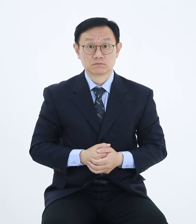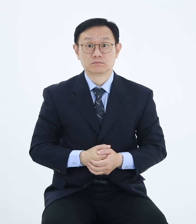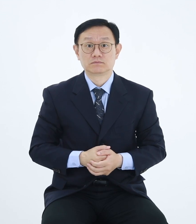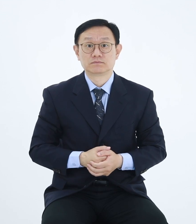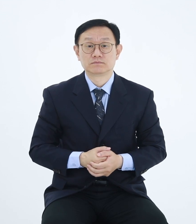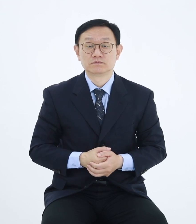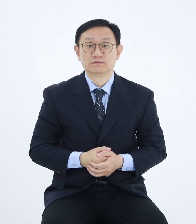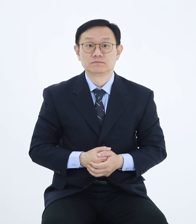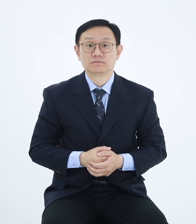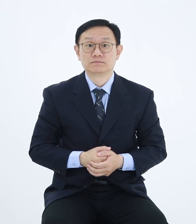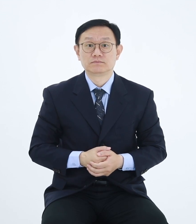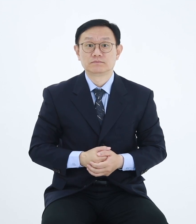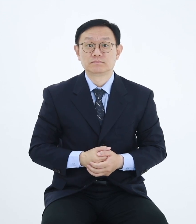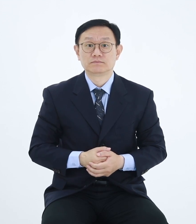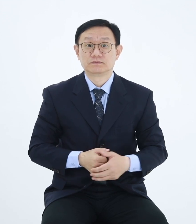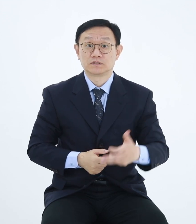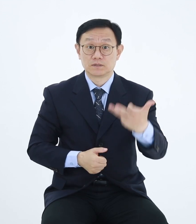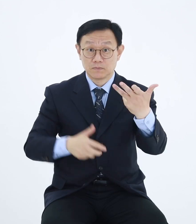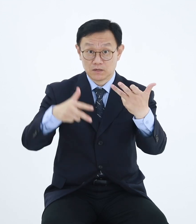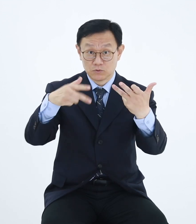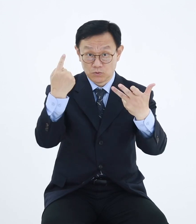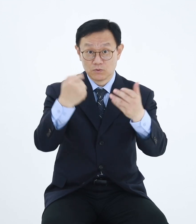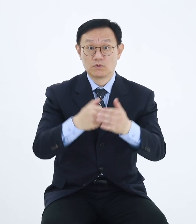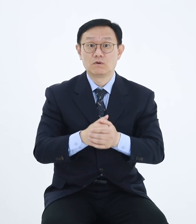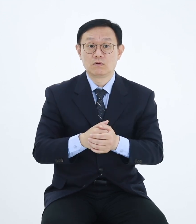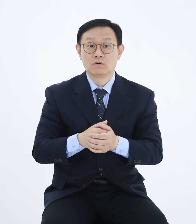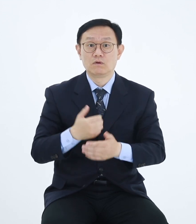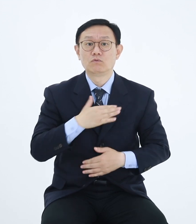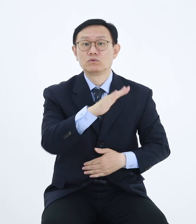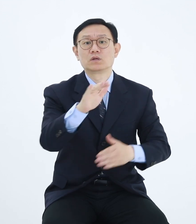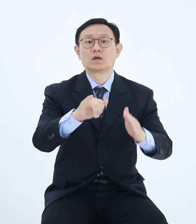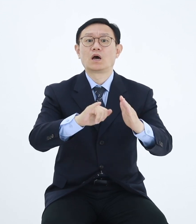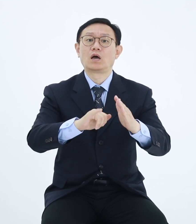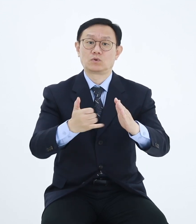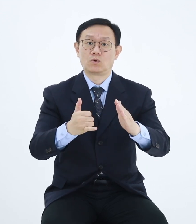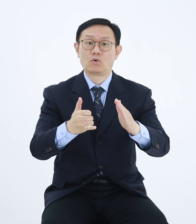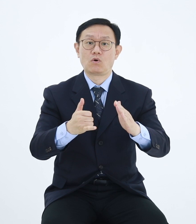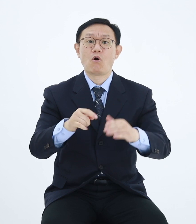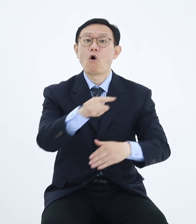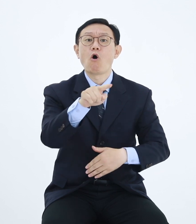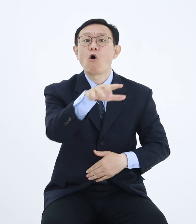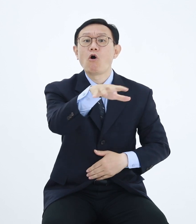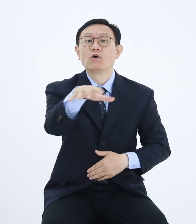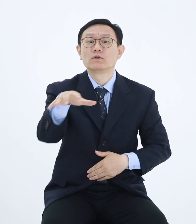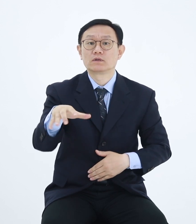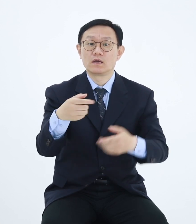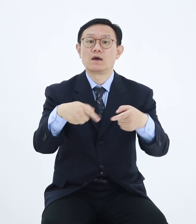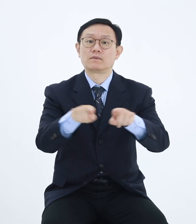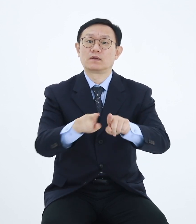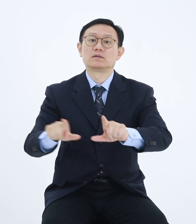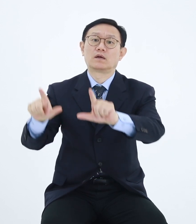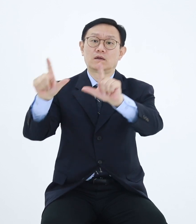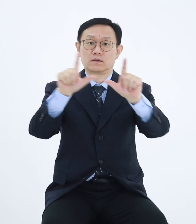관련 조항 제18조 우리 가족이 어디서든 함께 살 수 있도록 해주세요